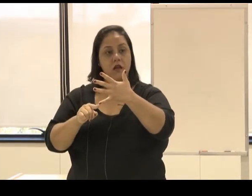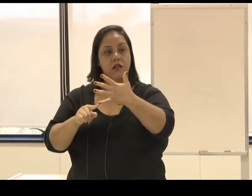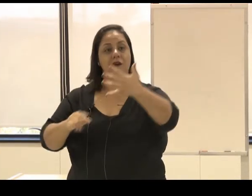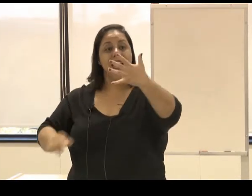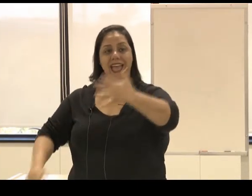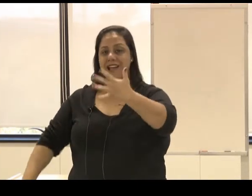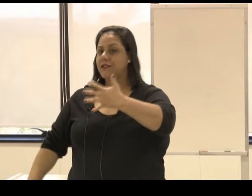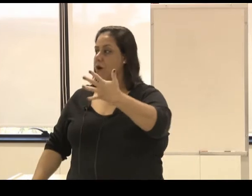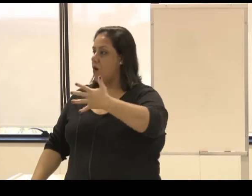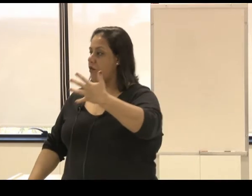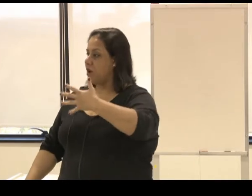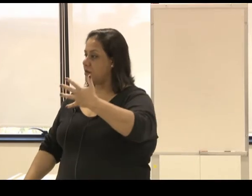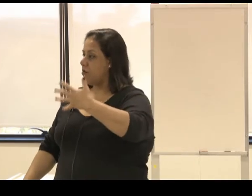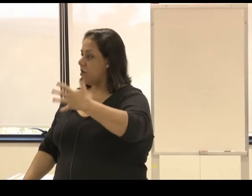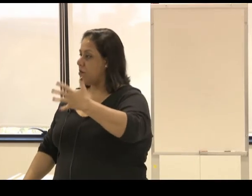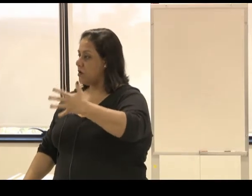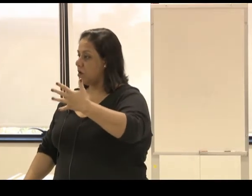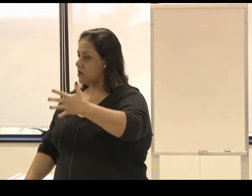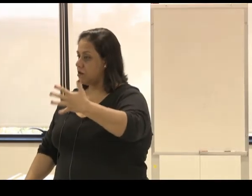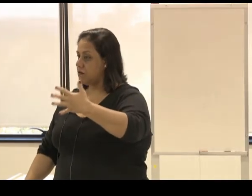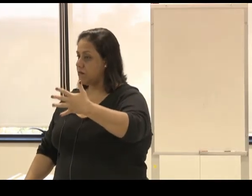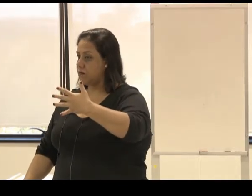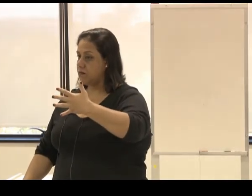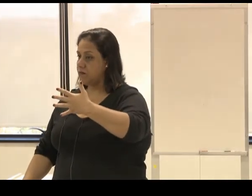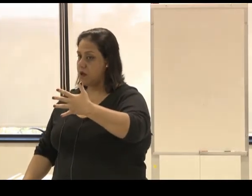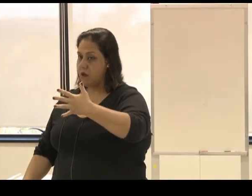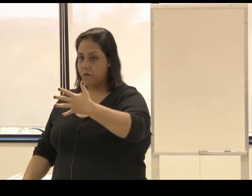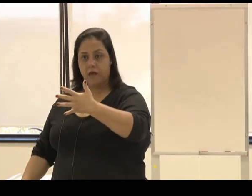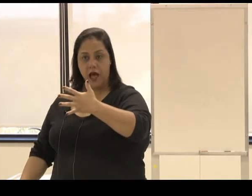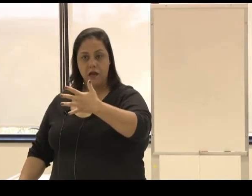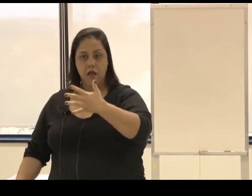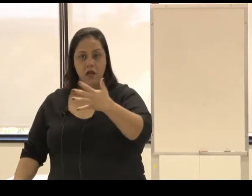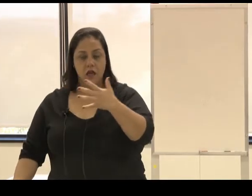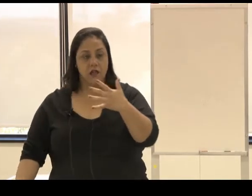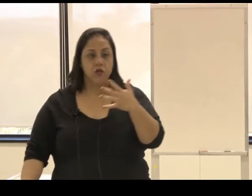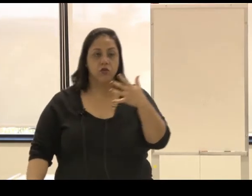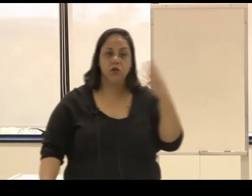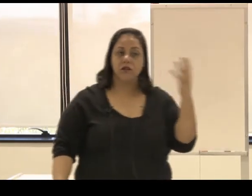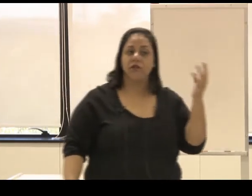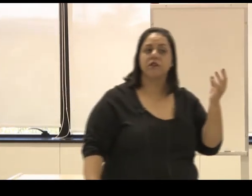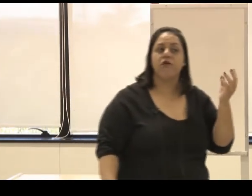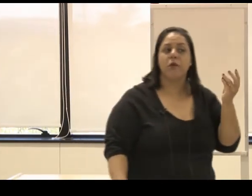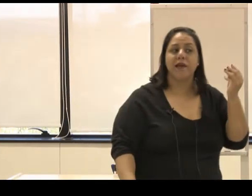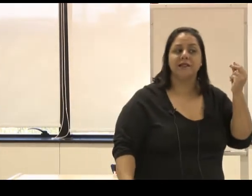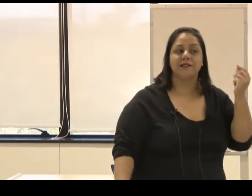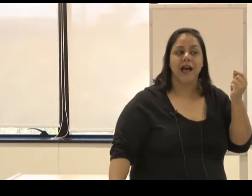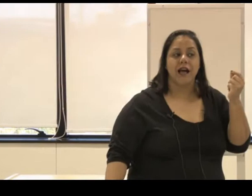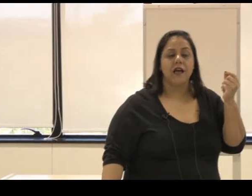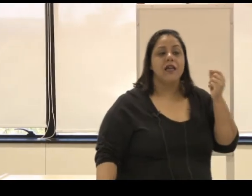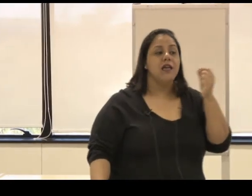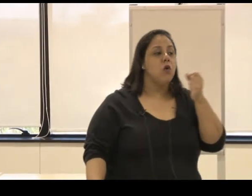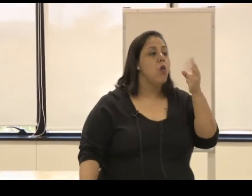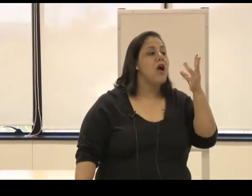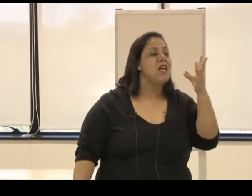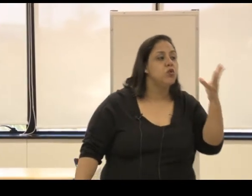Então, essa é uma configuração muito importante. Tá? Então, toda vez que eu for pensar em